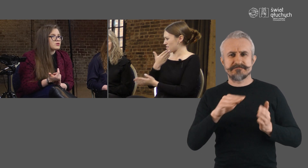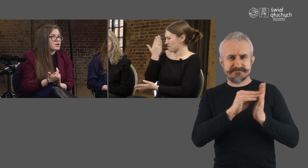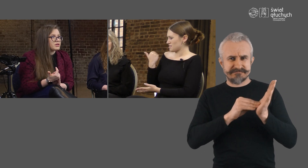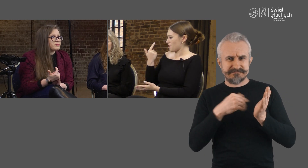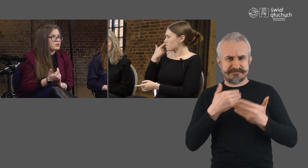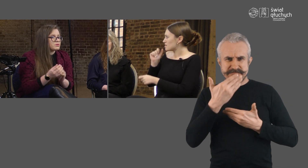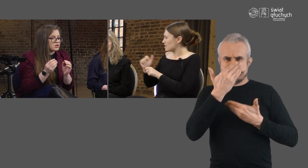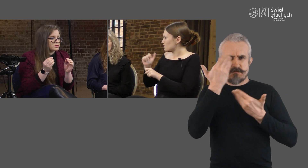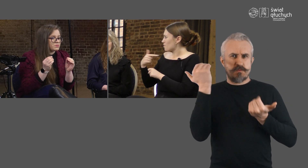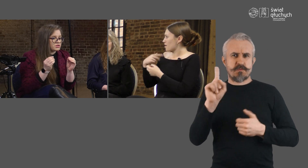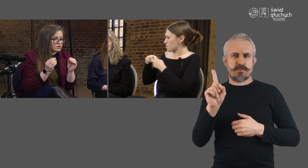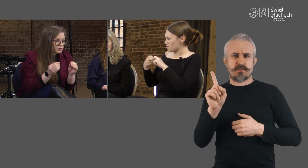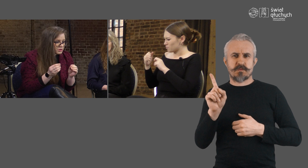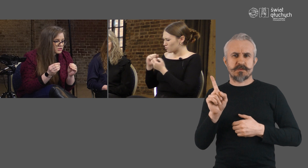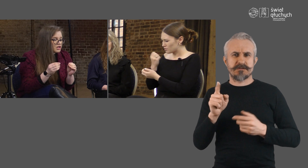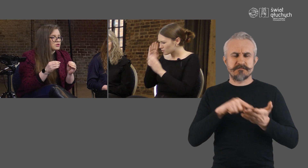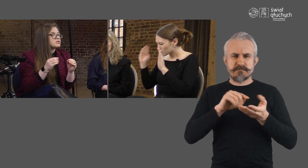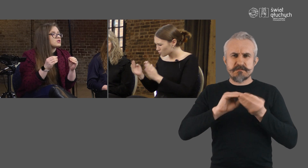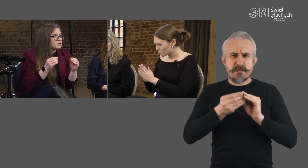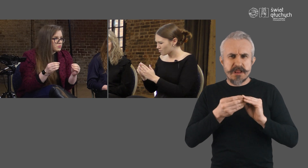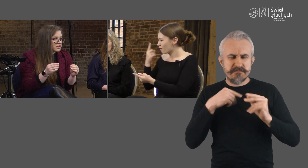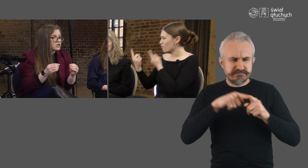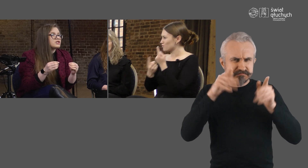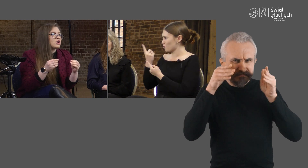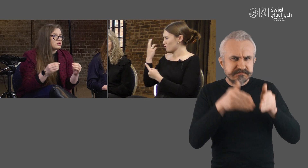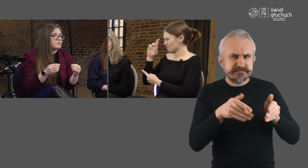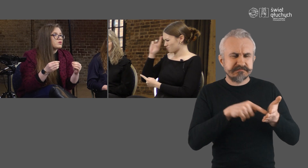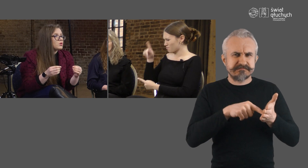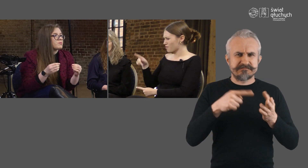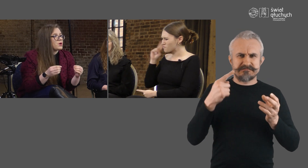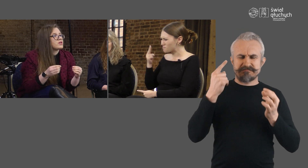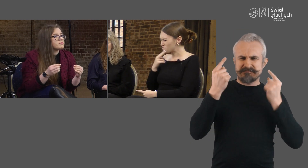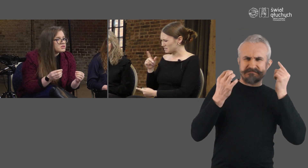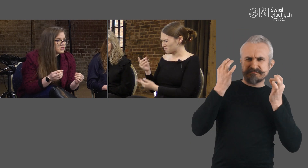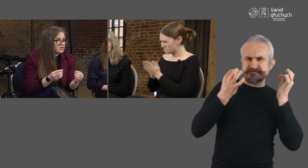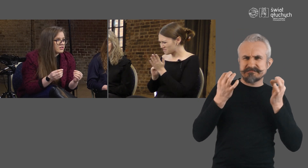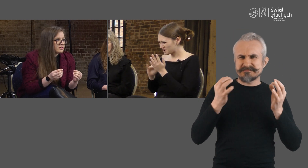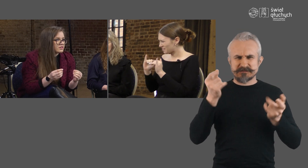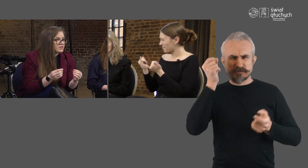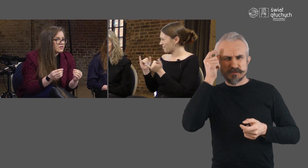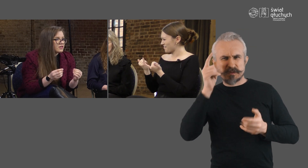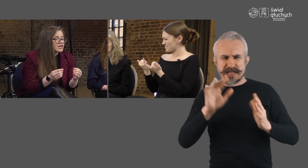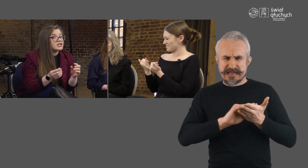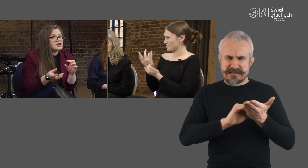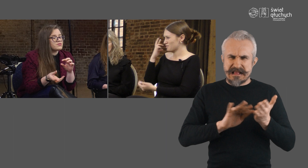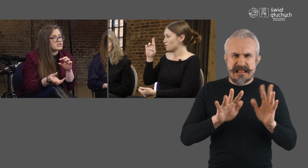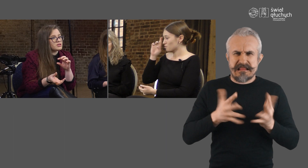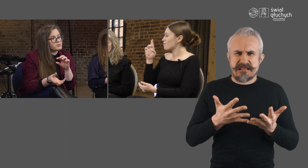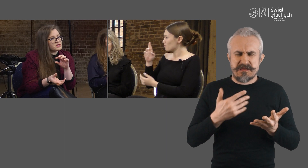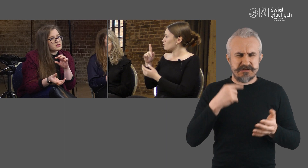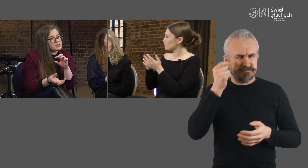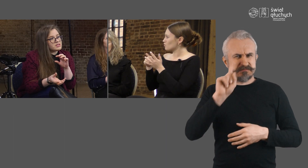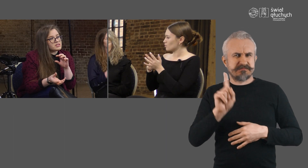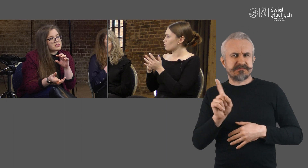bardzo często miałam taki problem, że ja musiałam się skupić, żeby zrozumieć, co osoba głucha miała na myśli. I to też